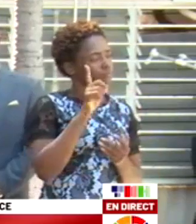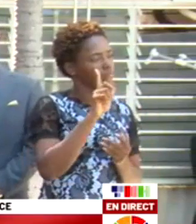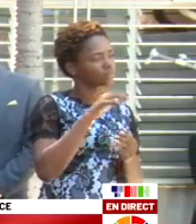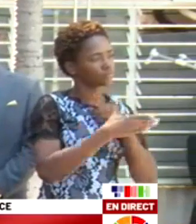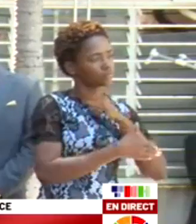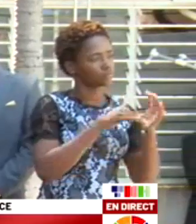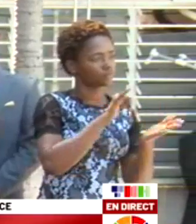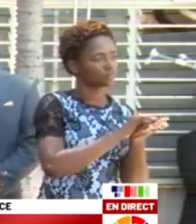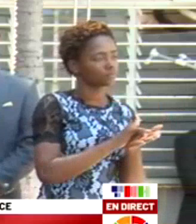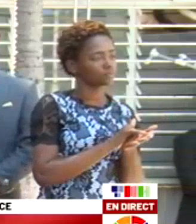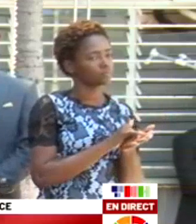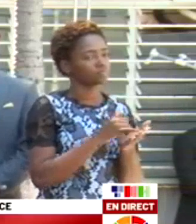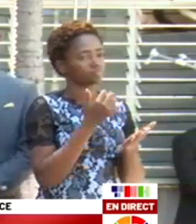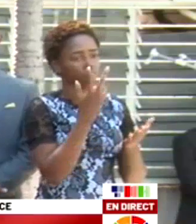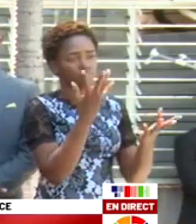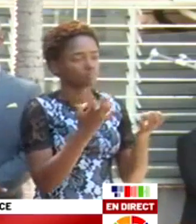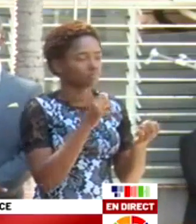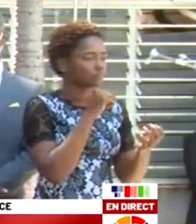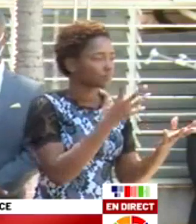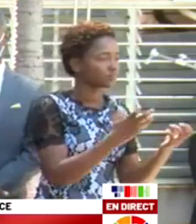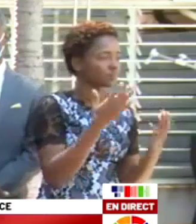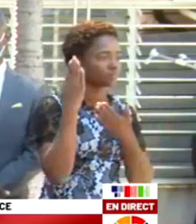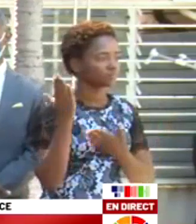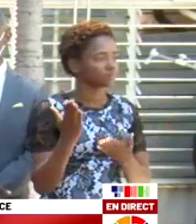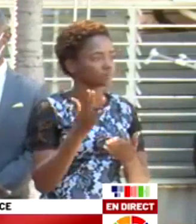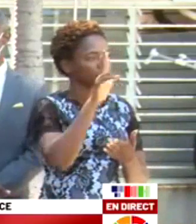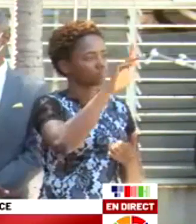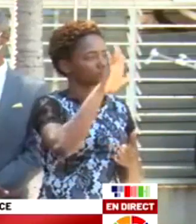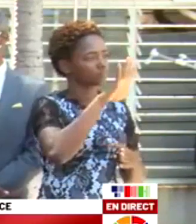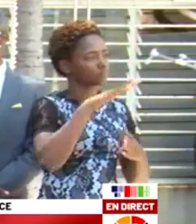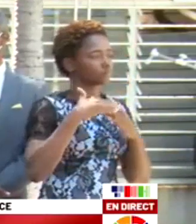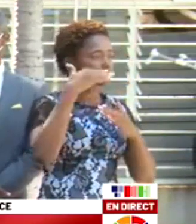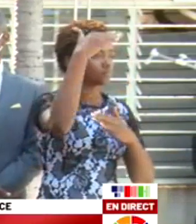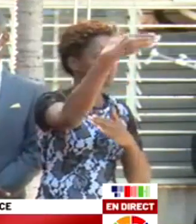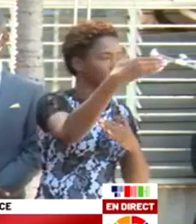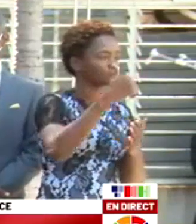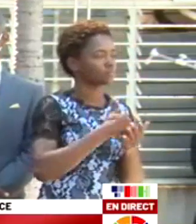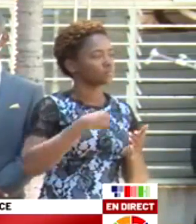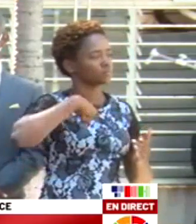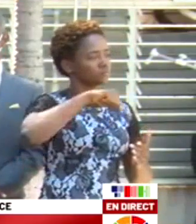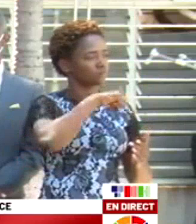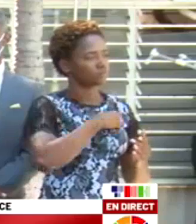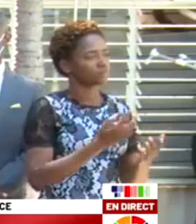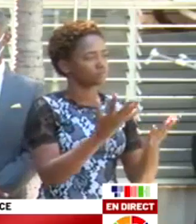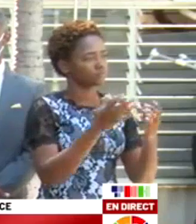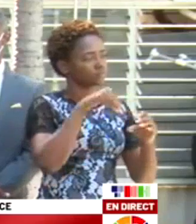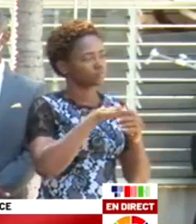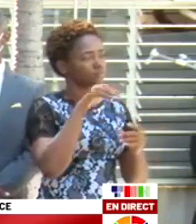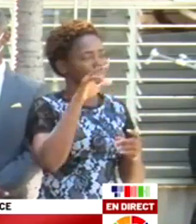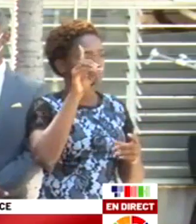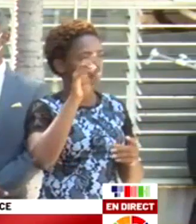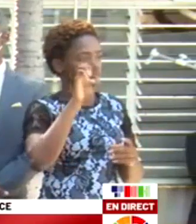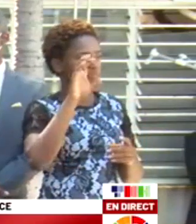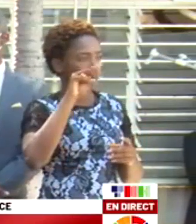ça. Parce que nous voulons que nous parlions, moi-même, 35 ans après que nous entrons dans l'ère démocratique là,